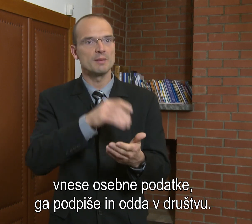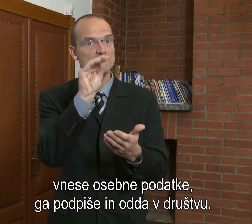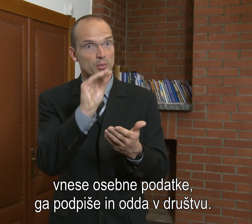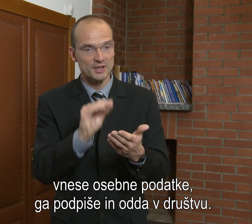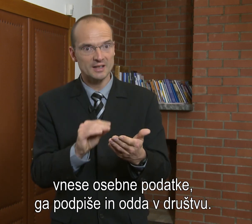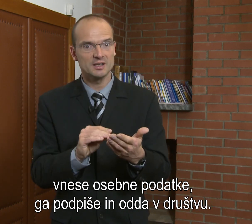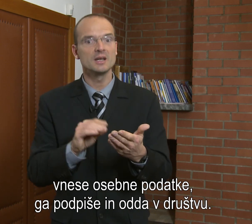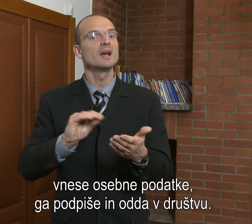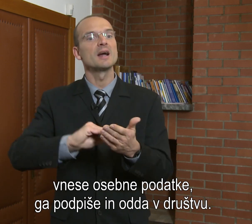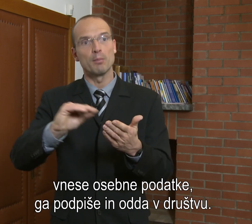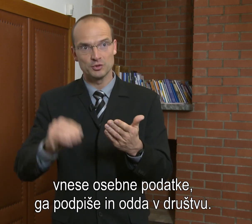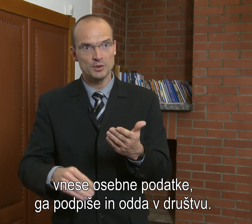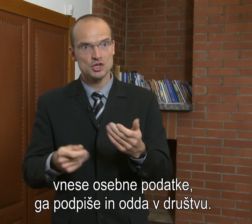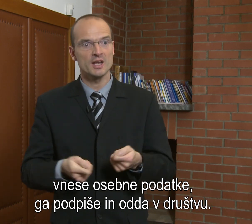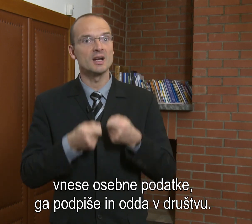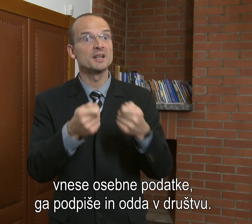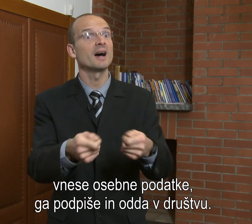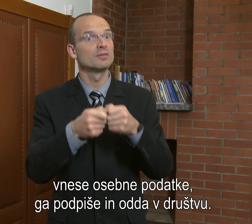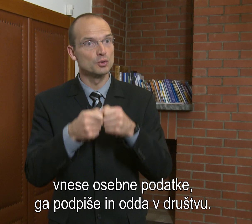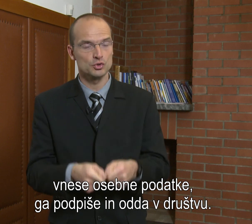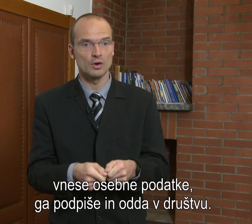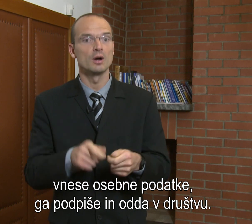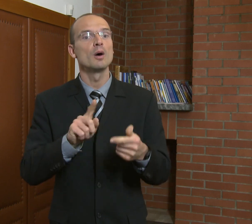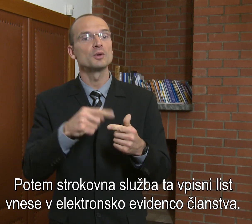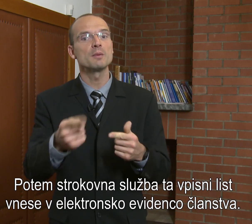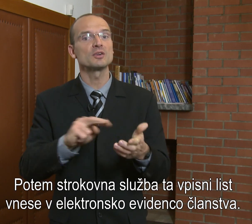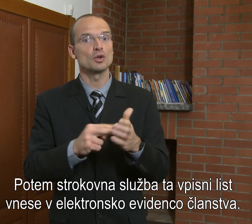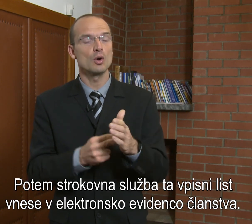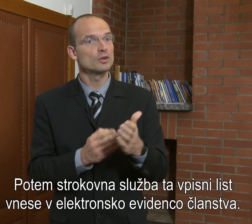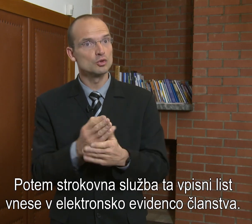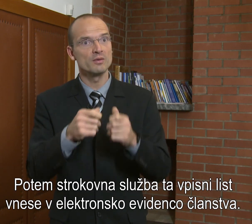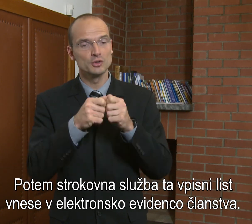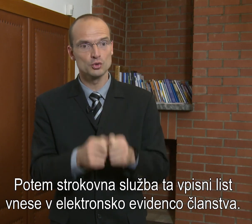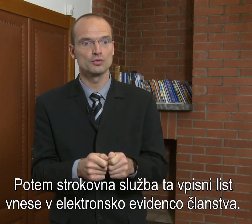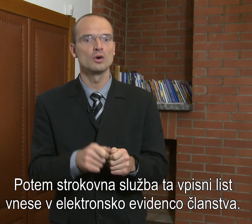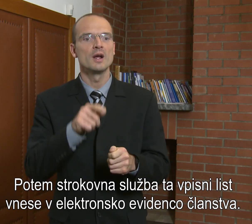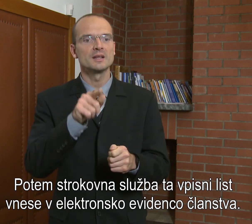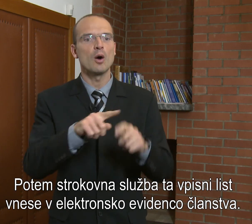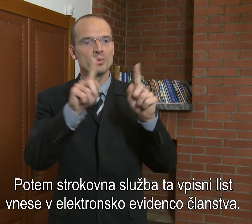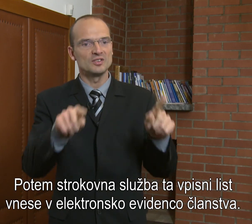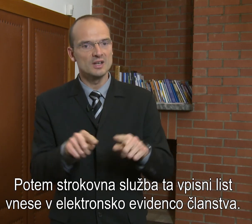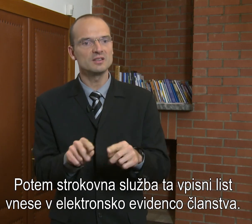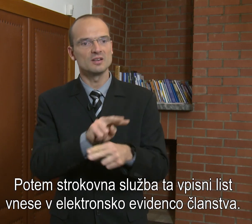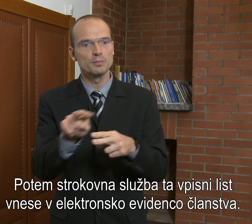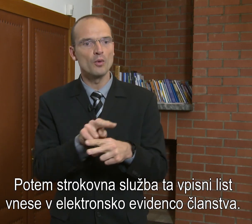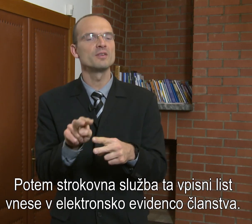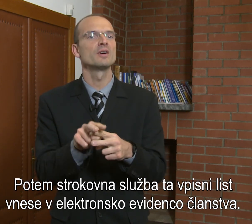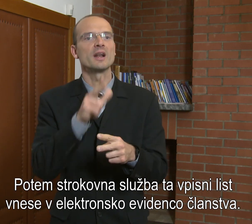osebnimi podatki, ga podpiše in ga da v društvo. Potem pa strokovna služba v društvu ta vpisni list izpolni v